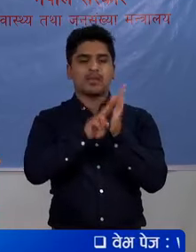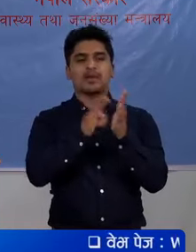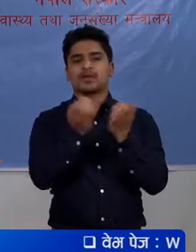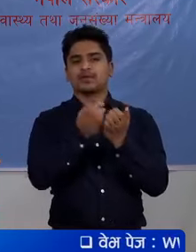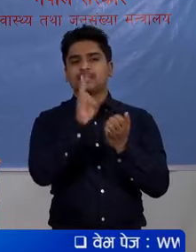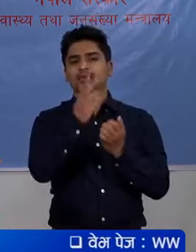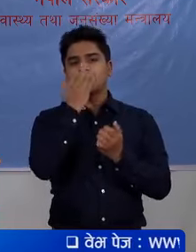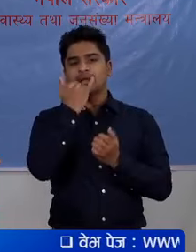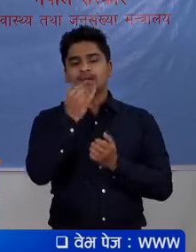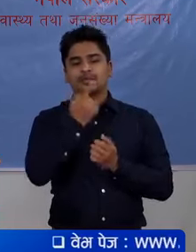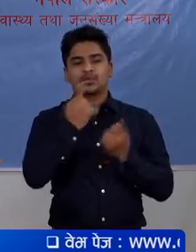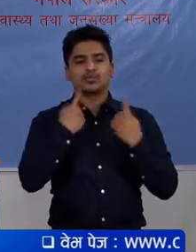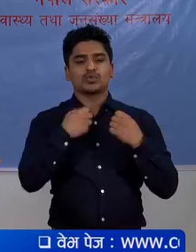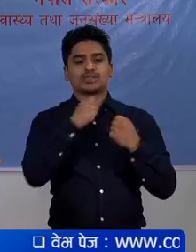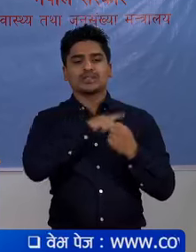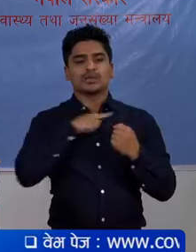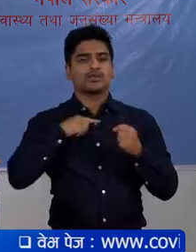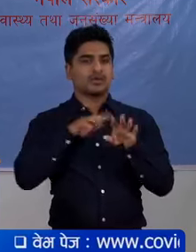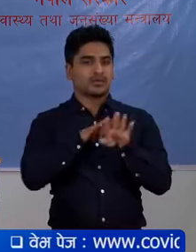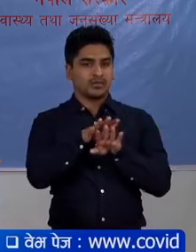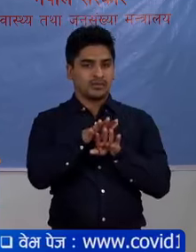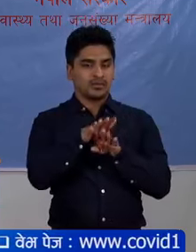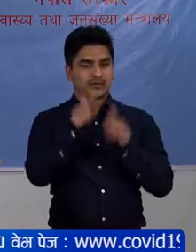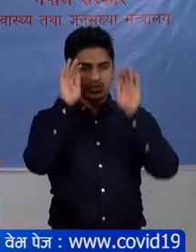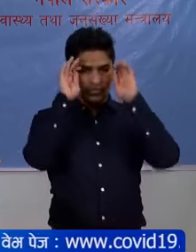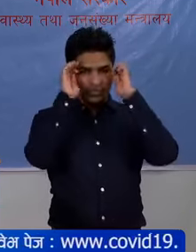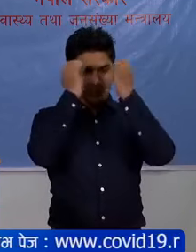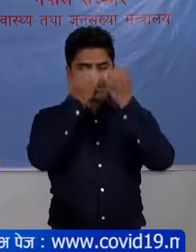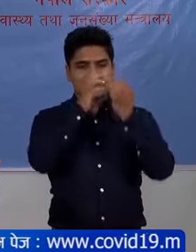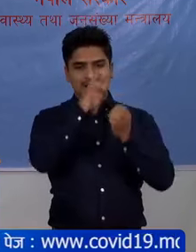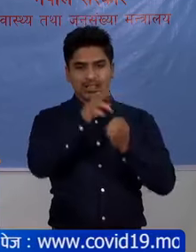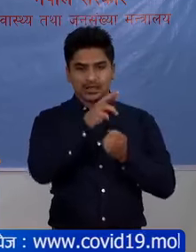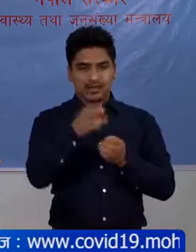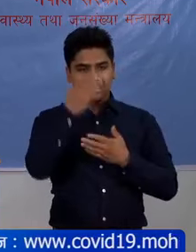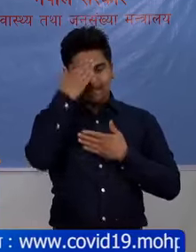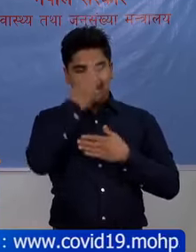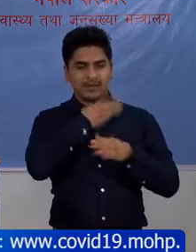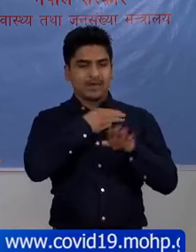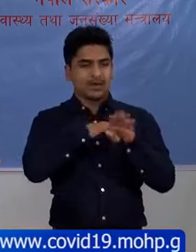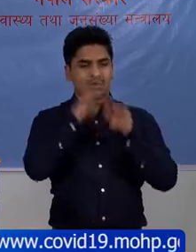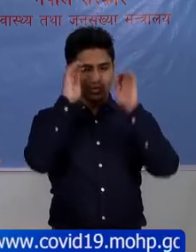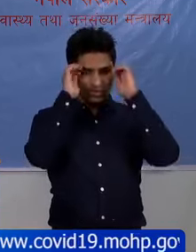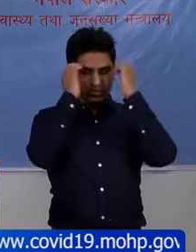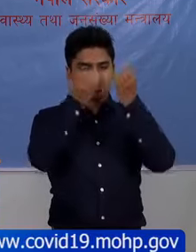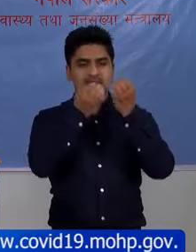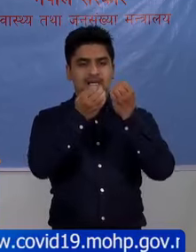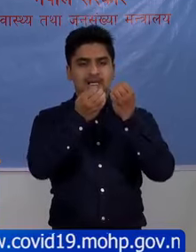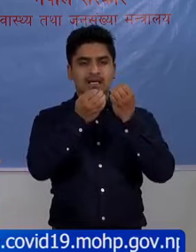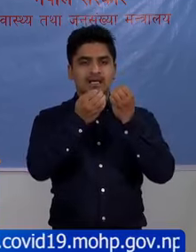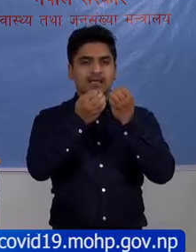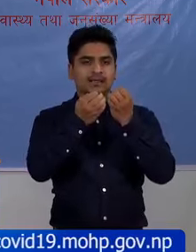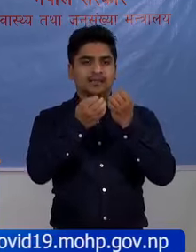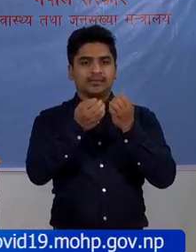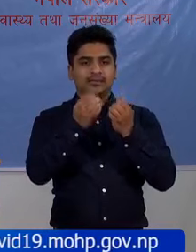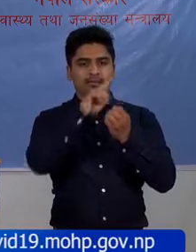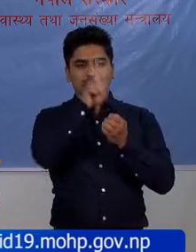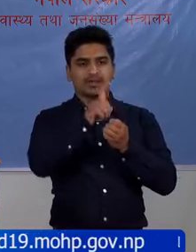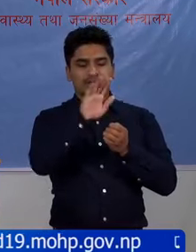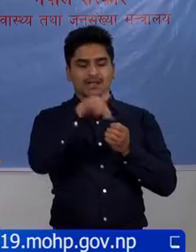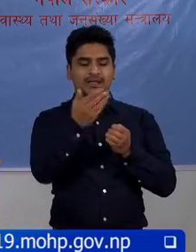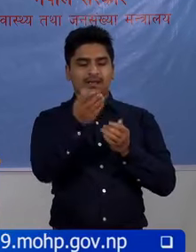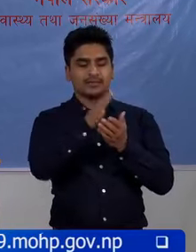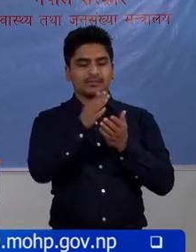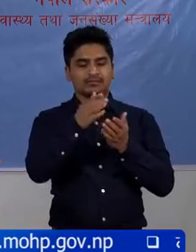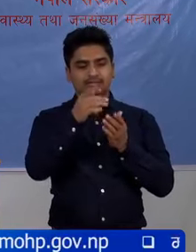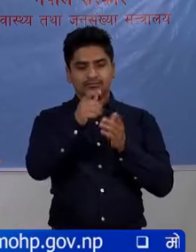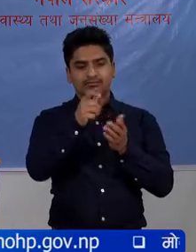तेस्ट ले गर्दा हैमरा स्वास्तिकर्मी अरको शुराच्च्याको रा बिर्यामी अरको पनी शुराच्च्याको प्रश्णलाई के हद